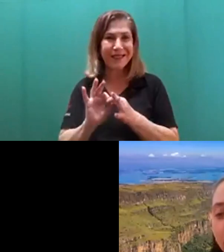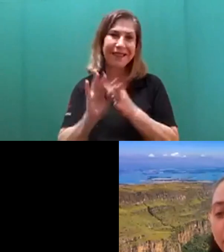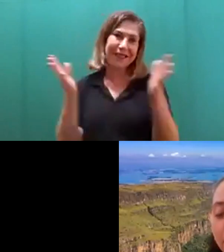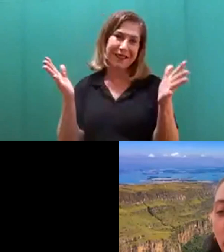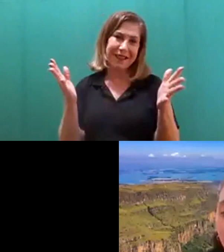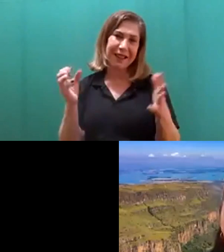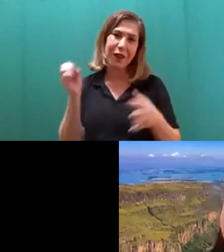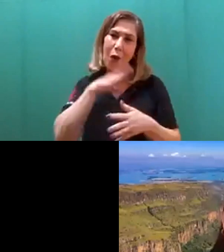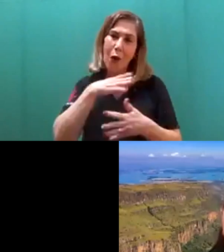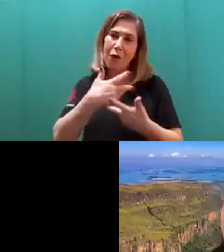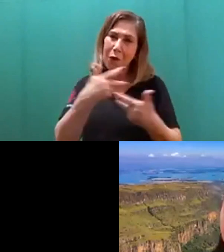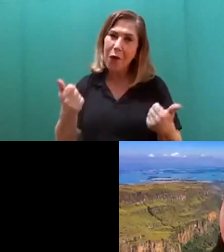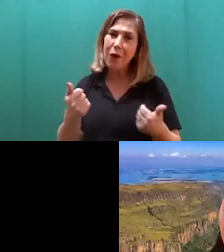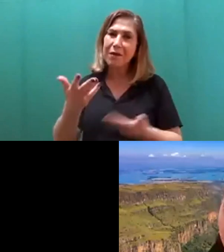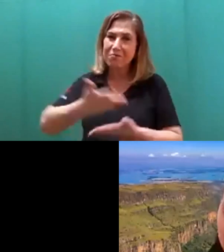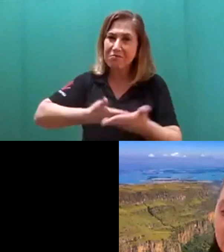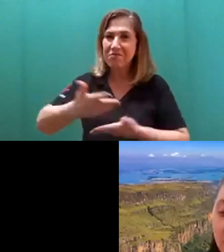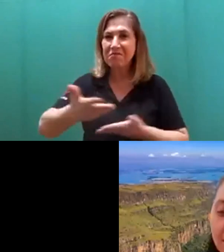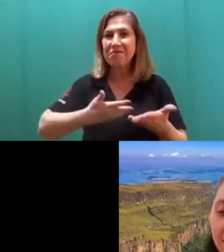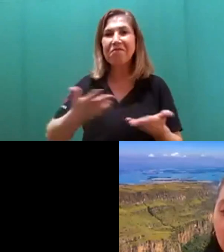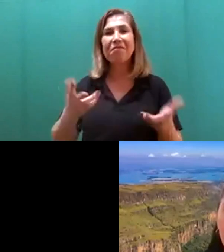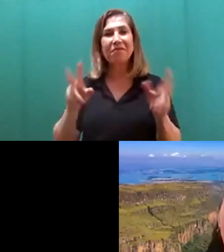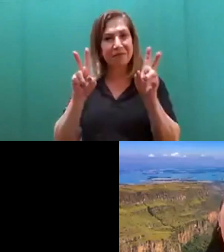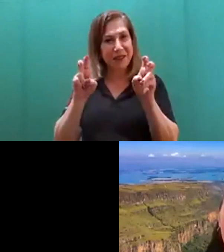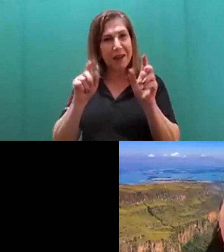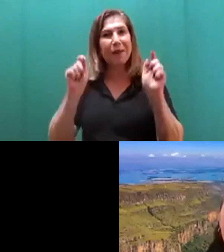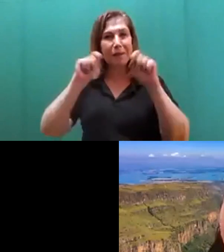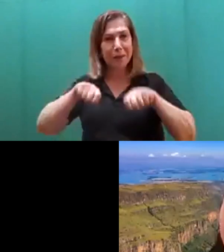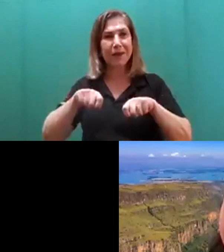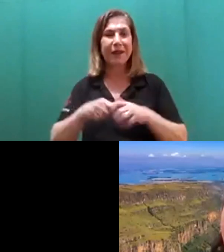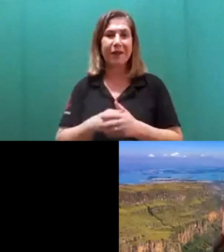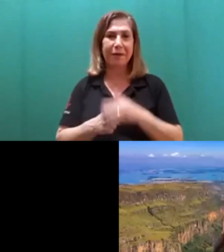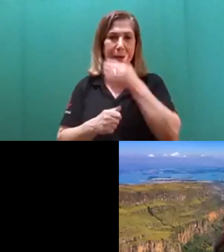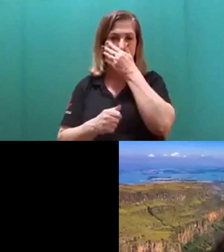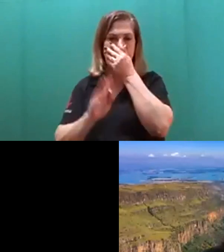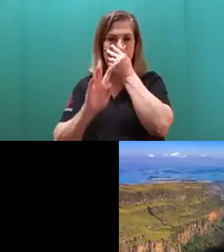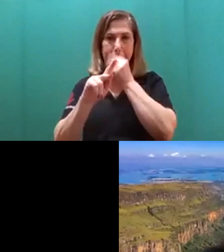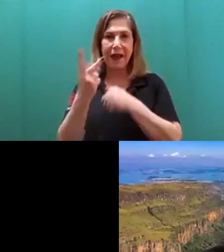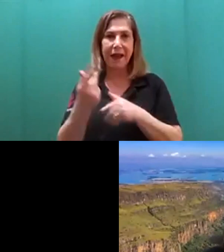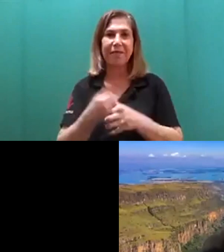novas contribuições e outras questões que a gente possa contribuir com vocês aí em BH.